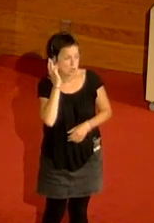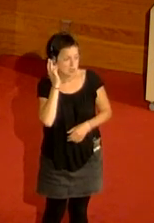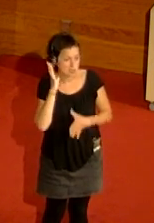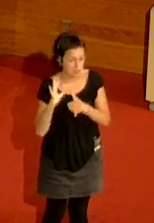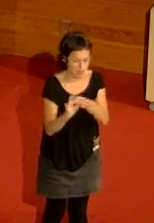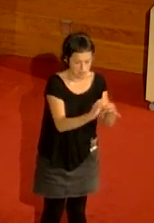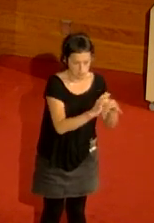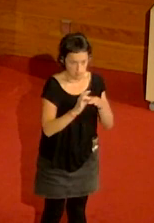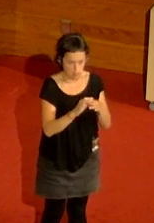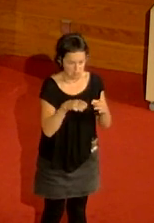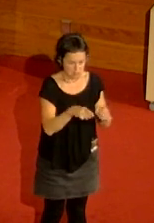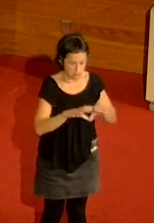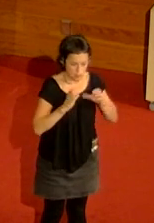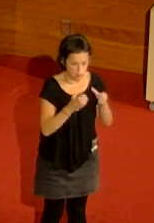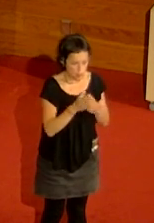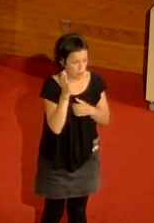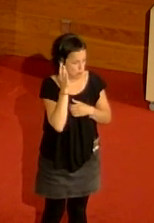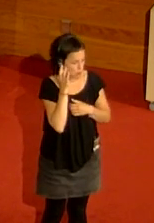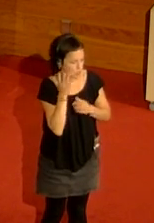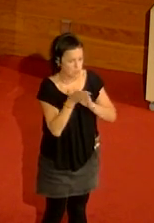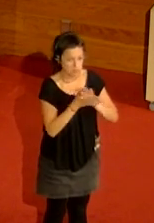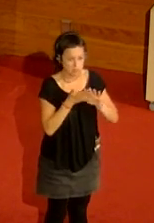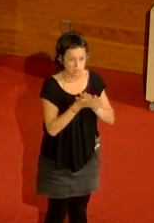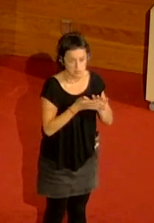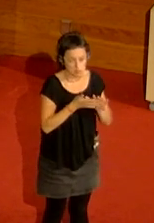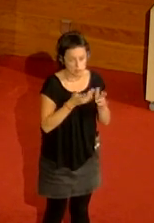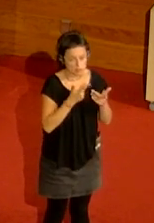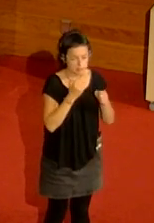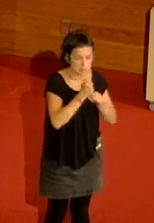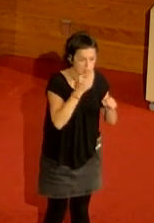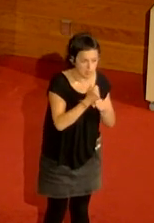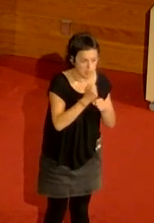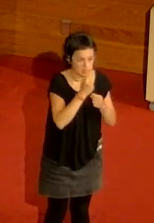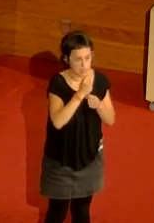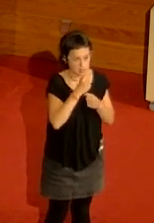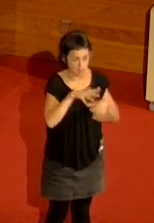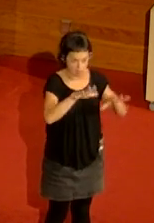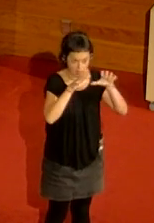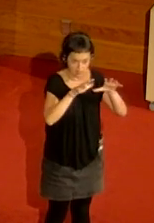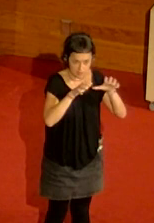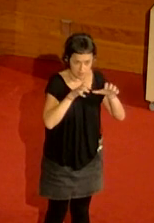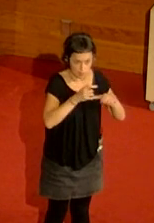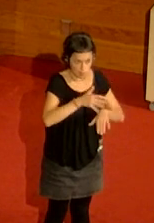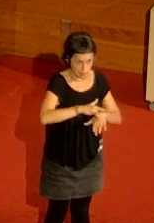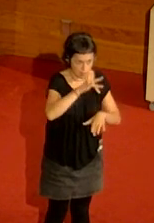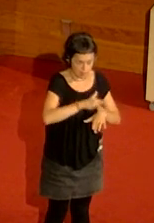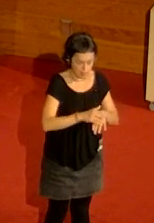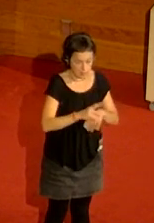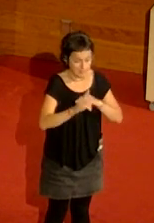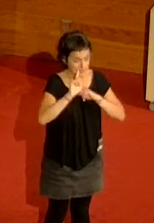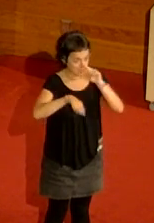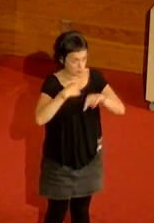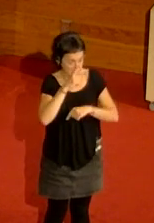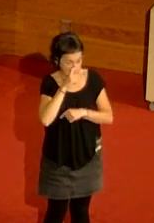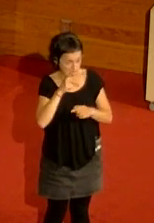eh que que trabajaban sobre alfabetización digital y en en distintos contextos al cabo de los años en torno al año 2010